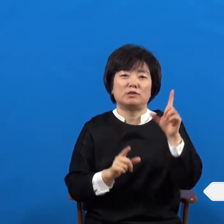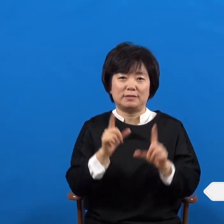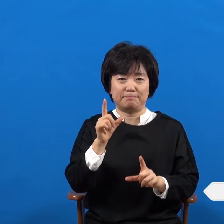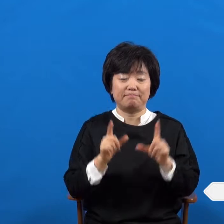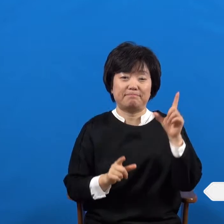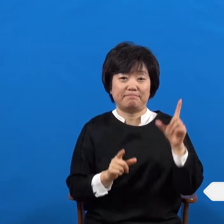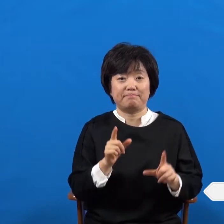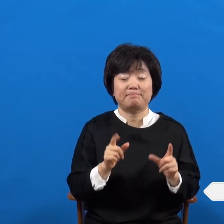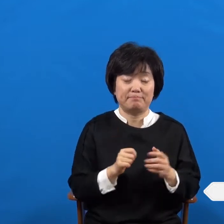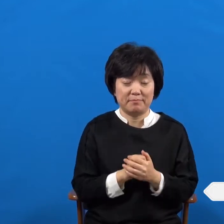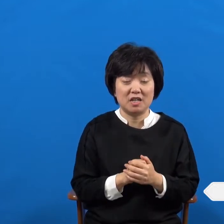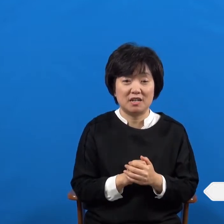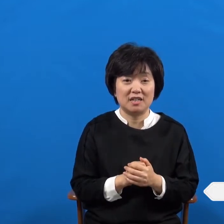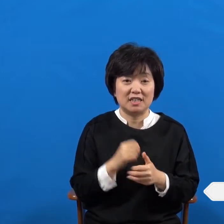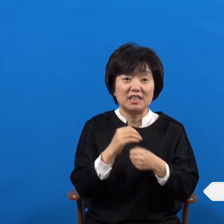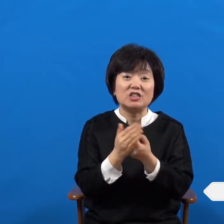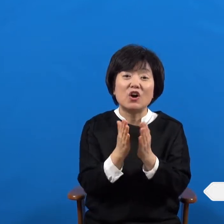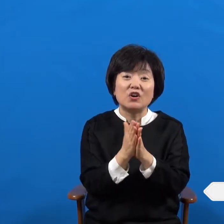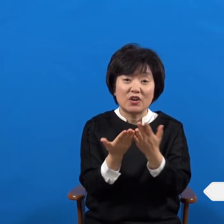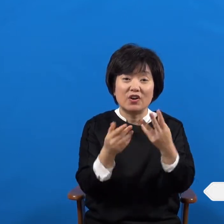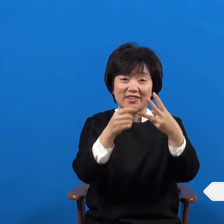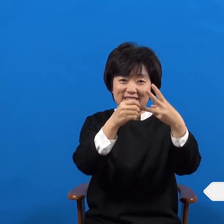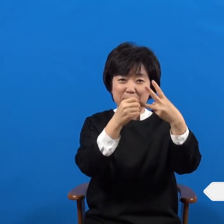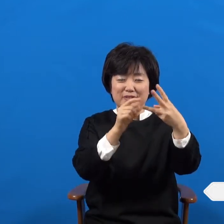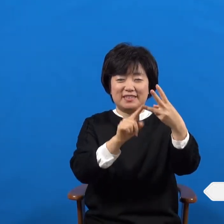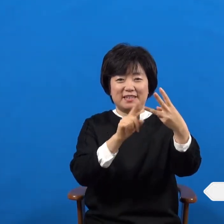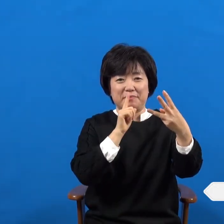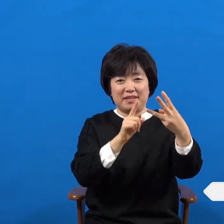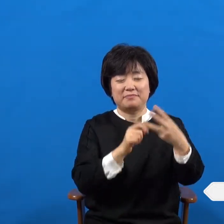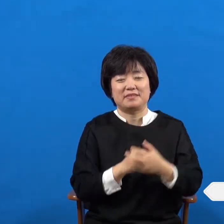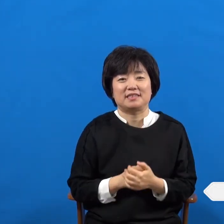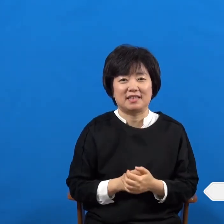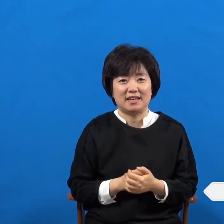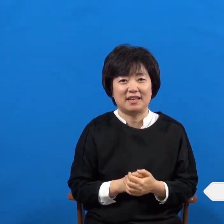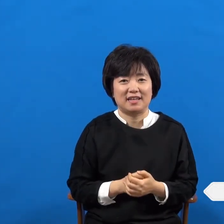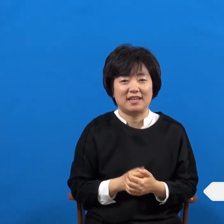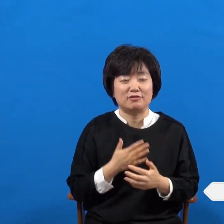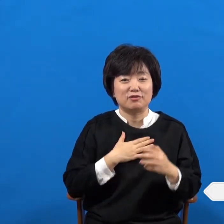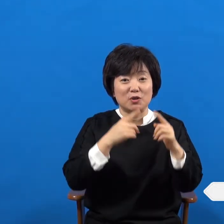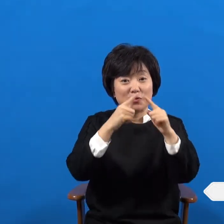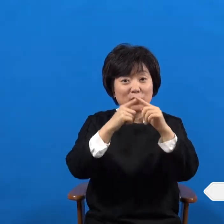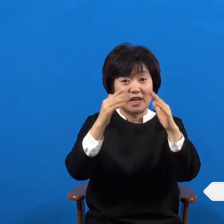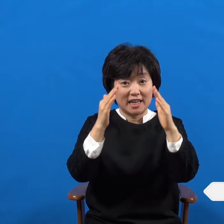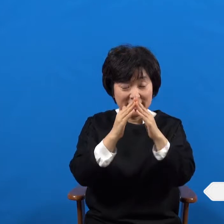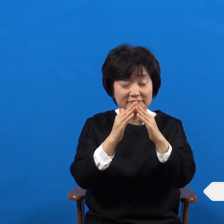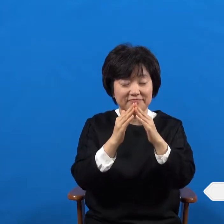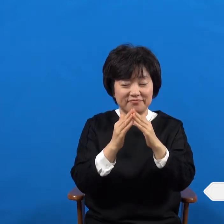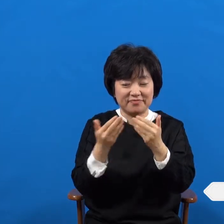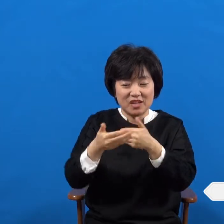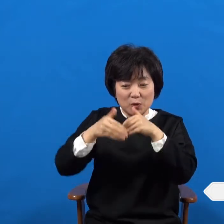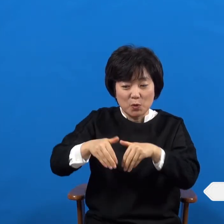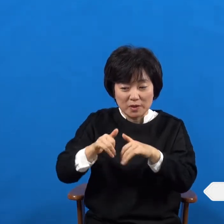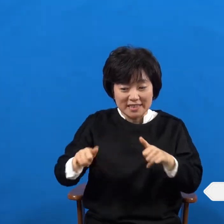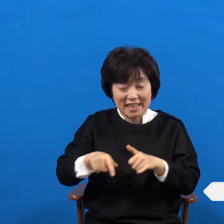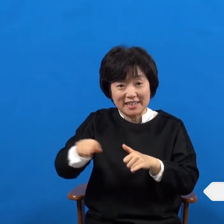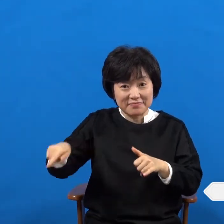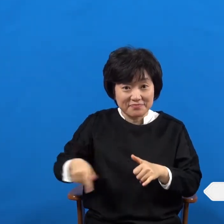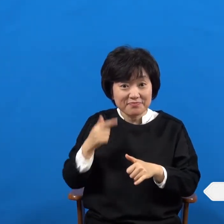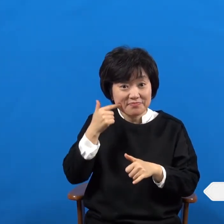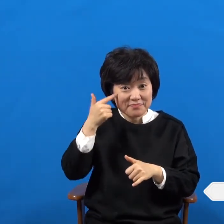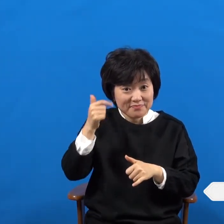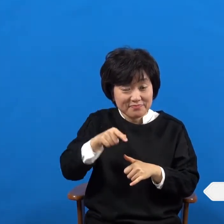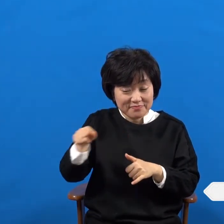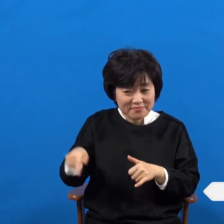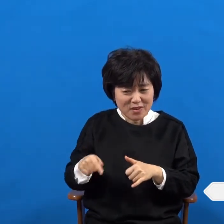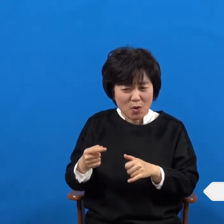모습을 성경은 설명합니다. 저희 교회에 우리 교육자들도